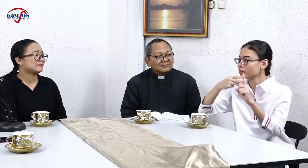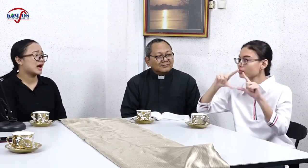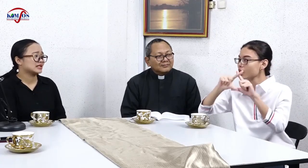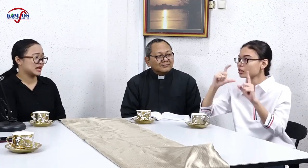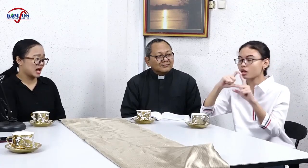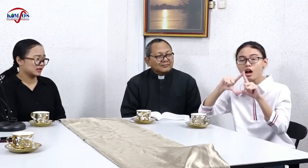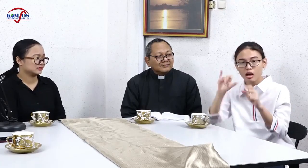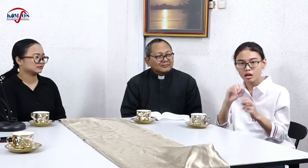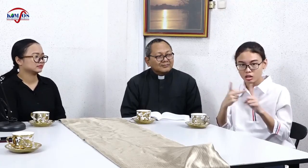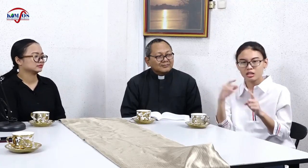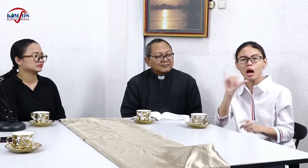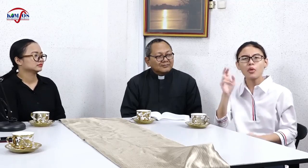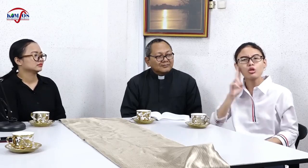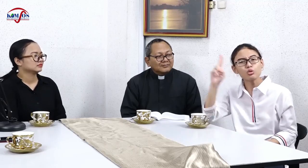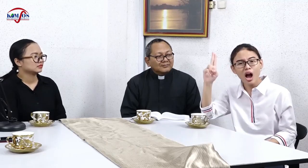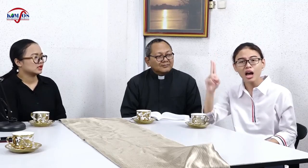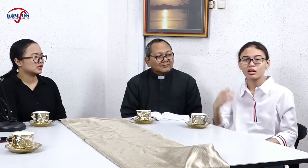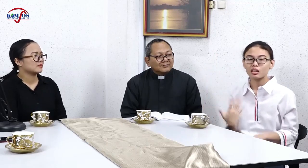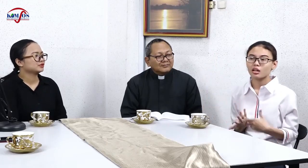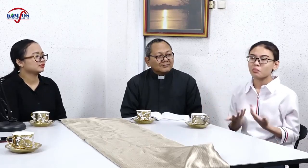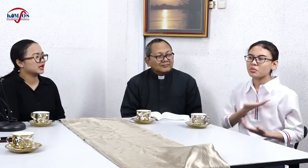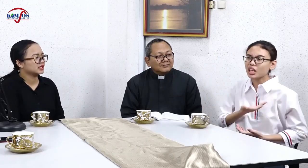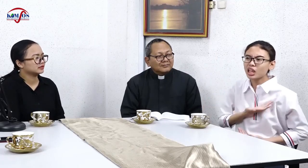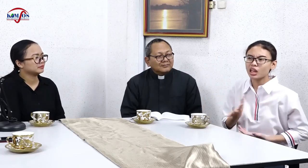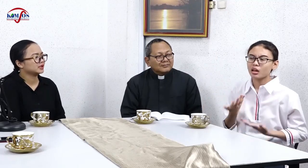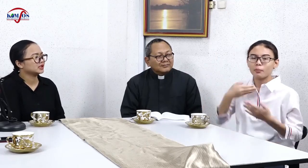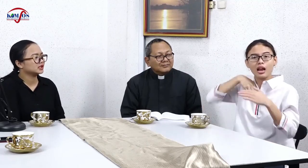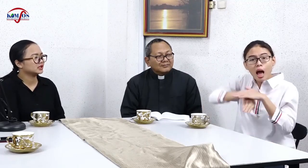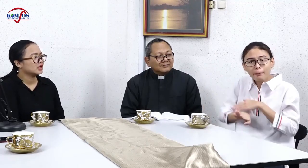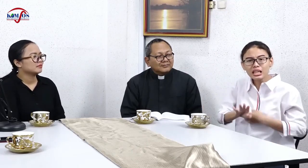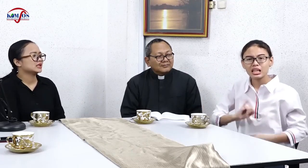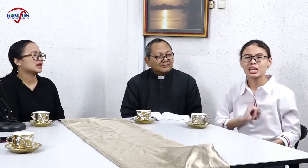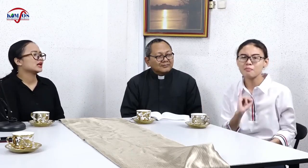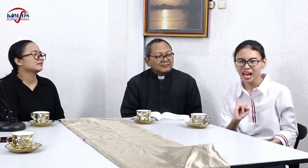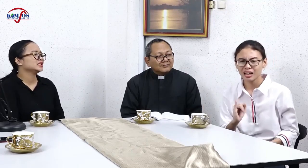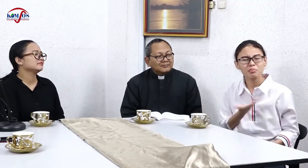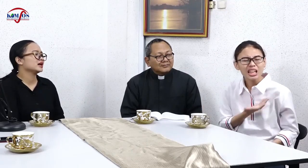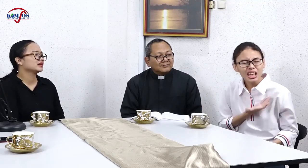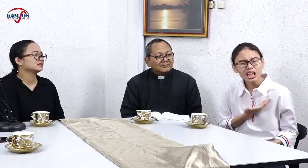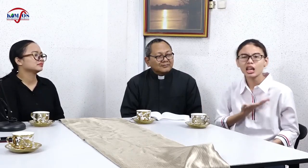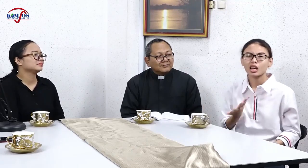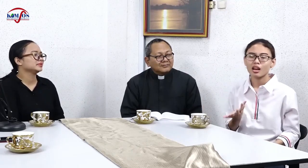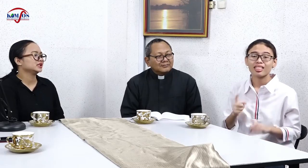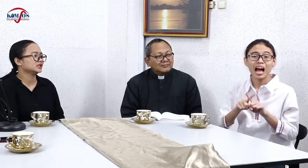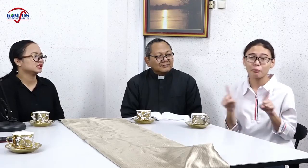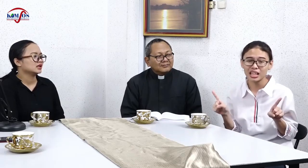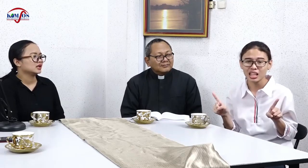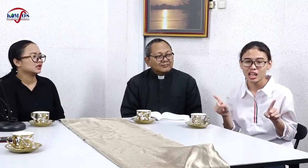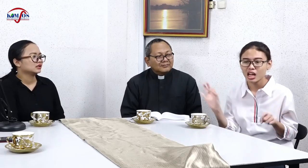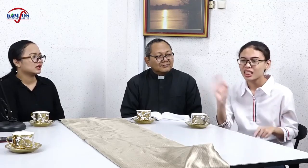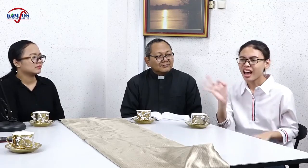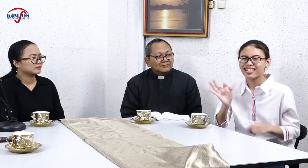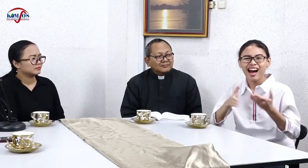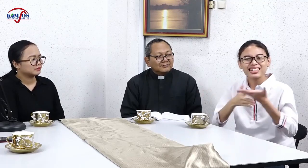beribadah sama Tuhan pengen mendalami Iman pengen